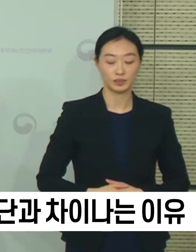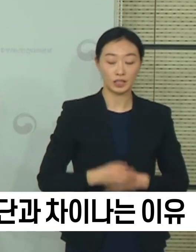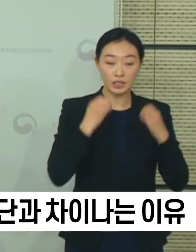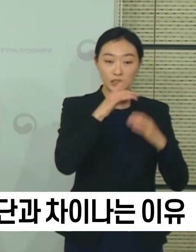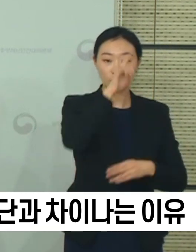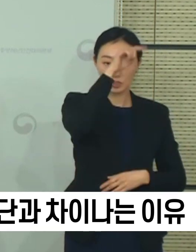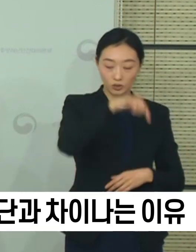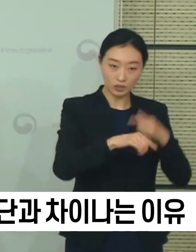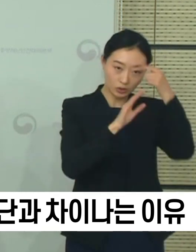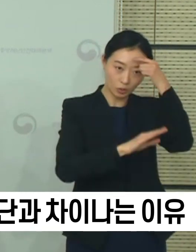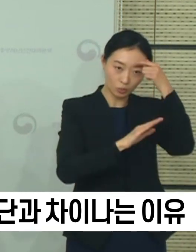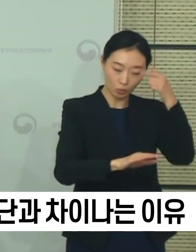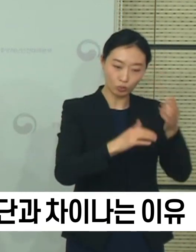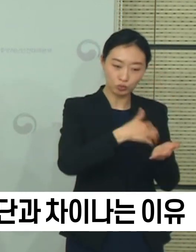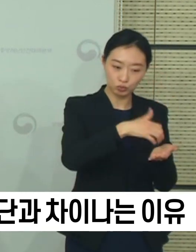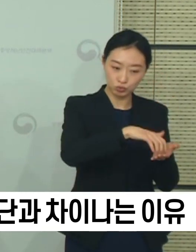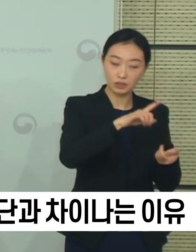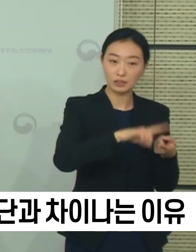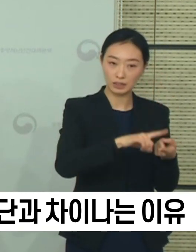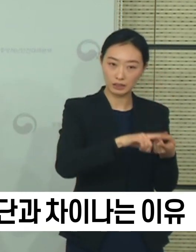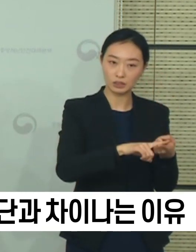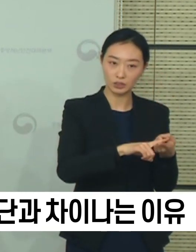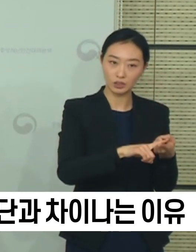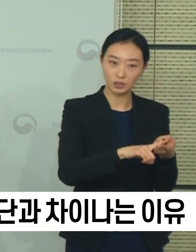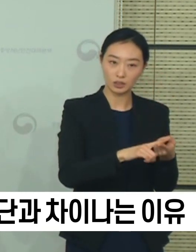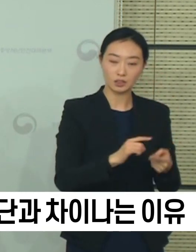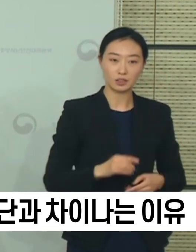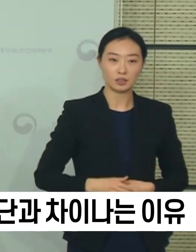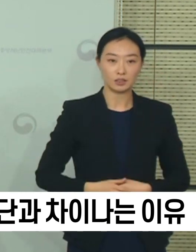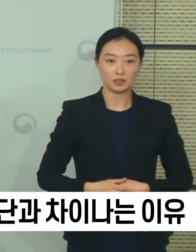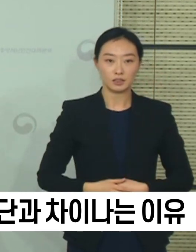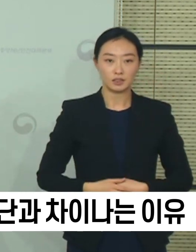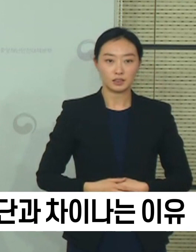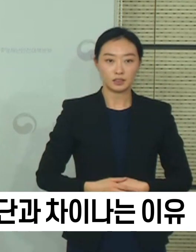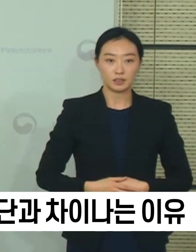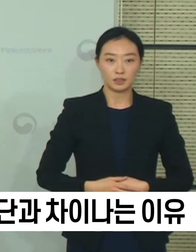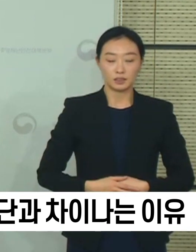신천지 신도수에 대해서는 여러 가지 그